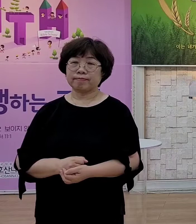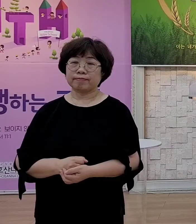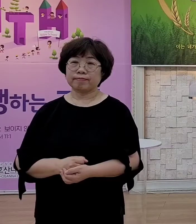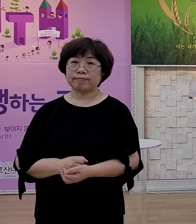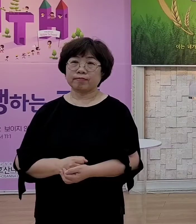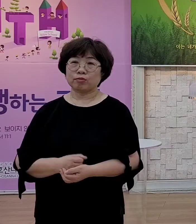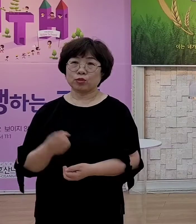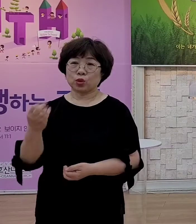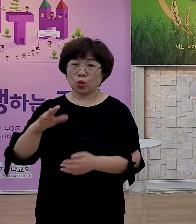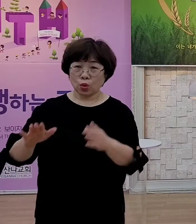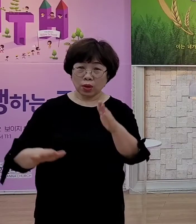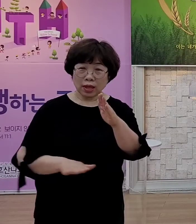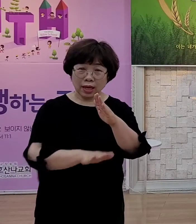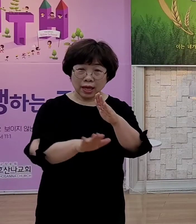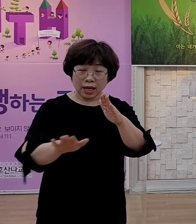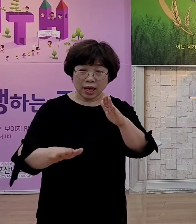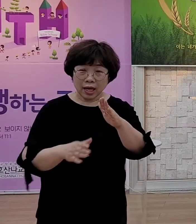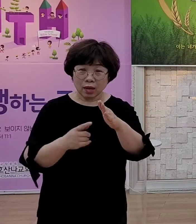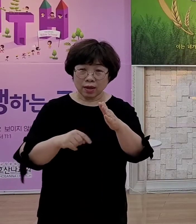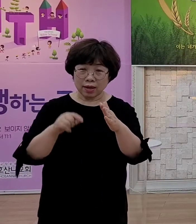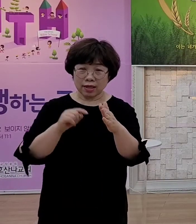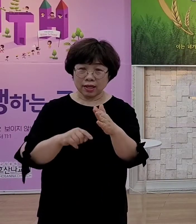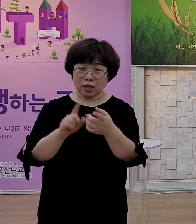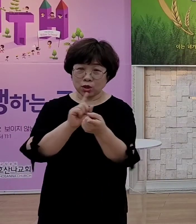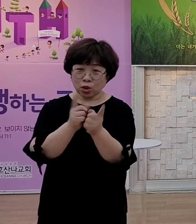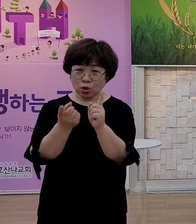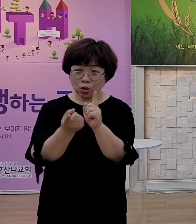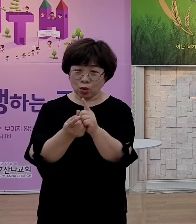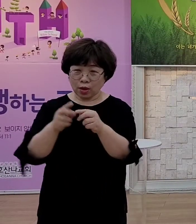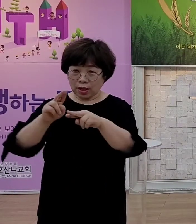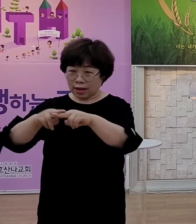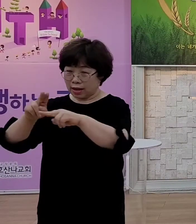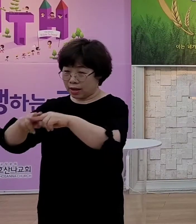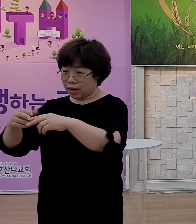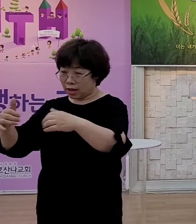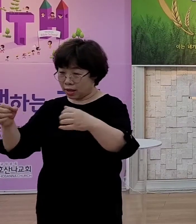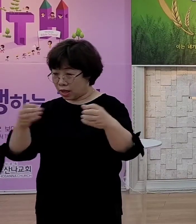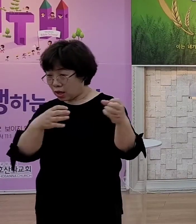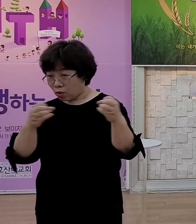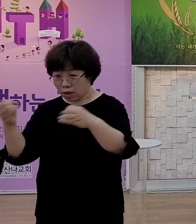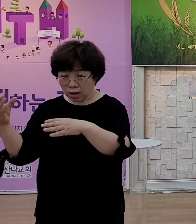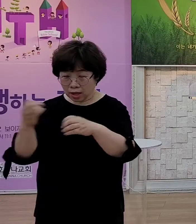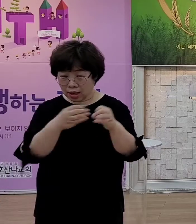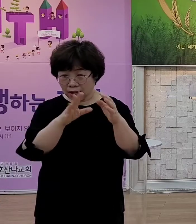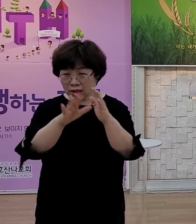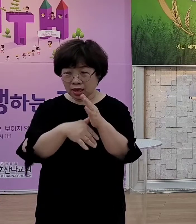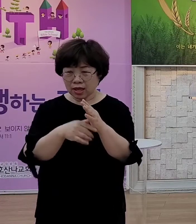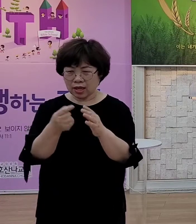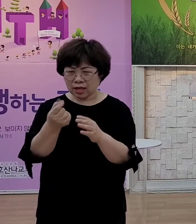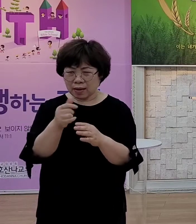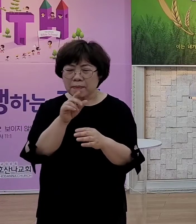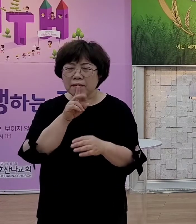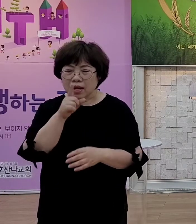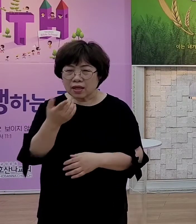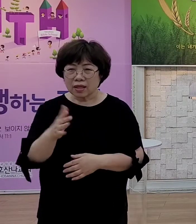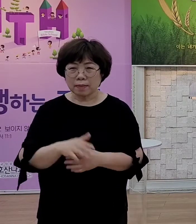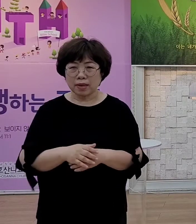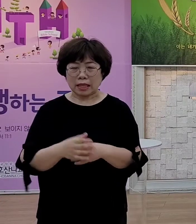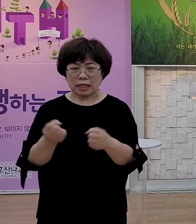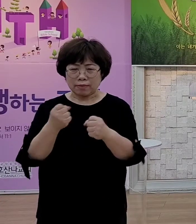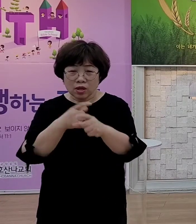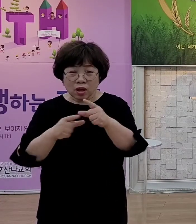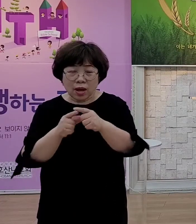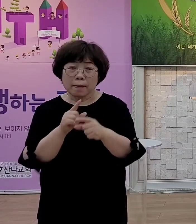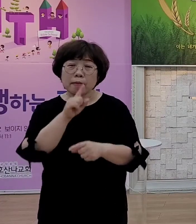그러니까 또 우리 가족끼리 또 서로 앉아서 대화도 나누고 하는데 작은 말 한마디라도 힘을